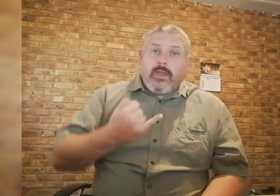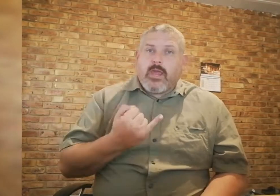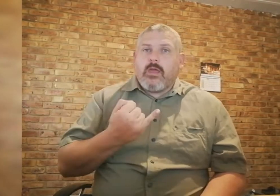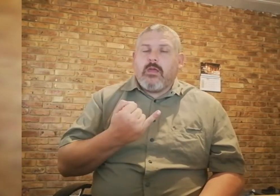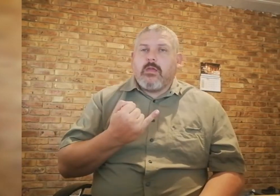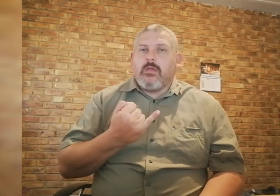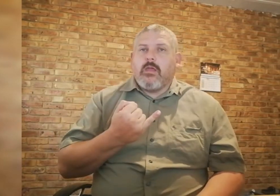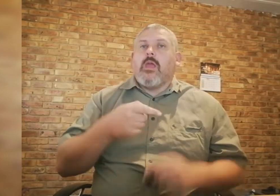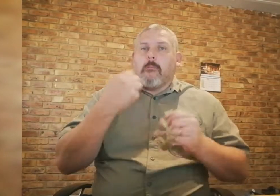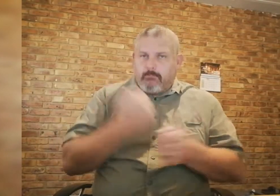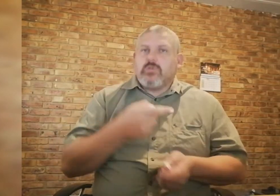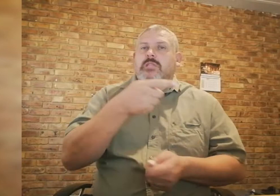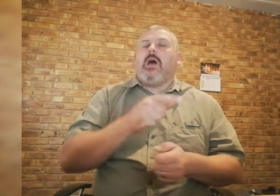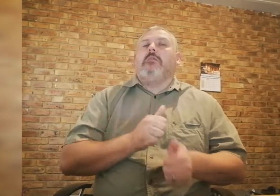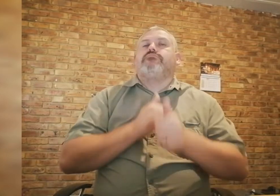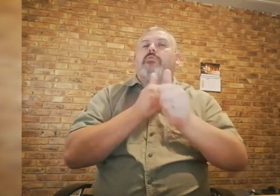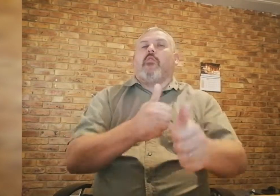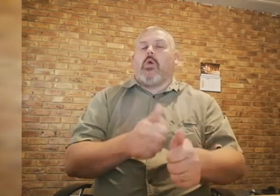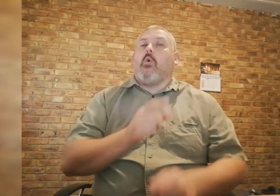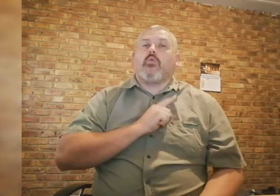Jode moes daar voor gekom.